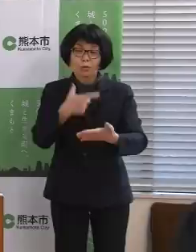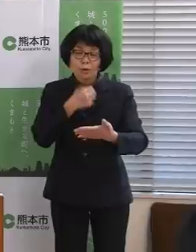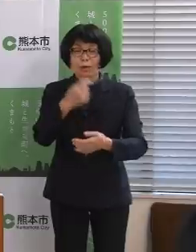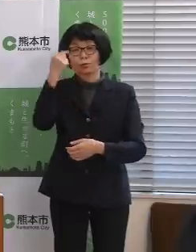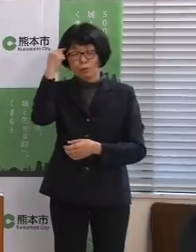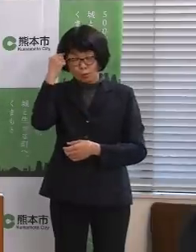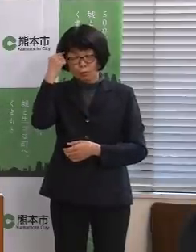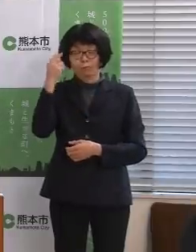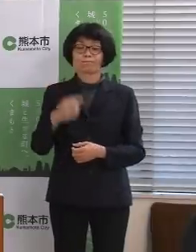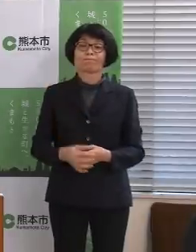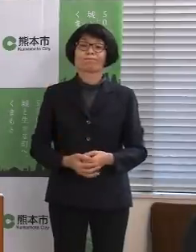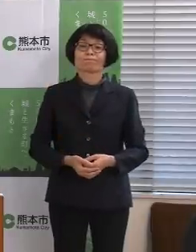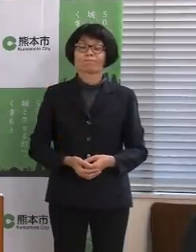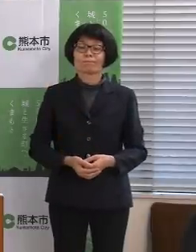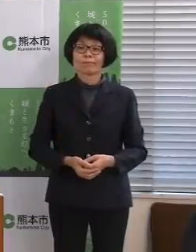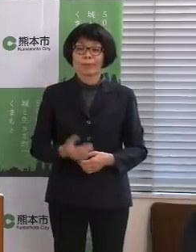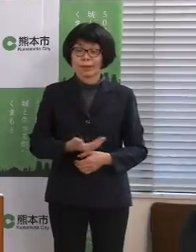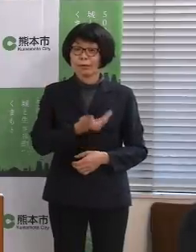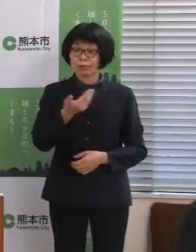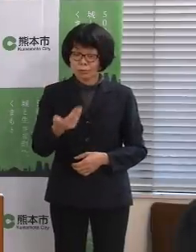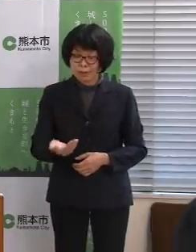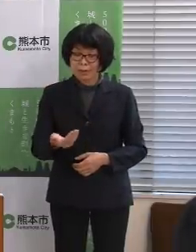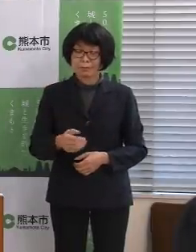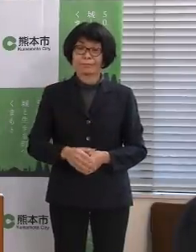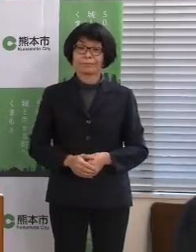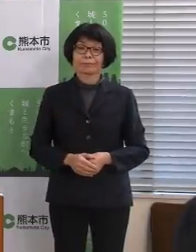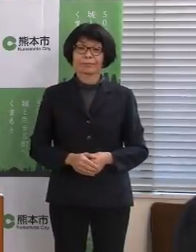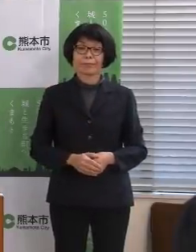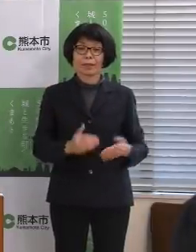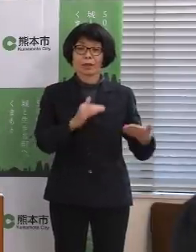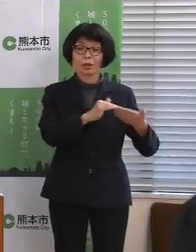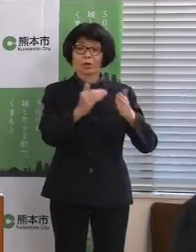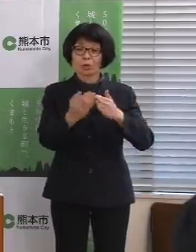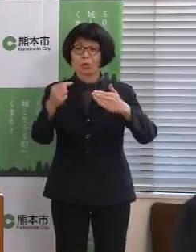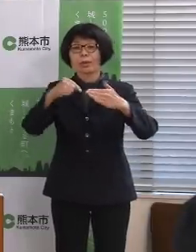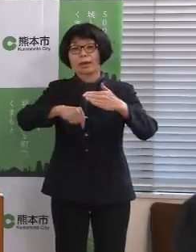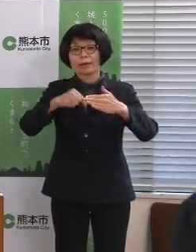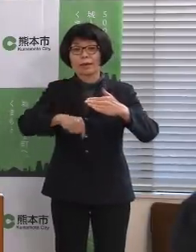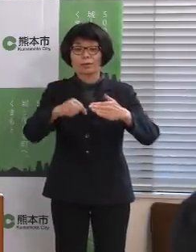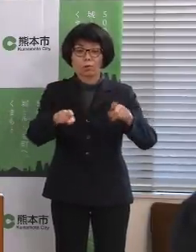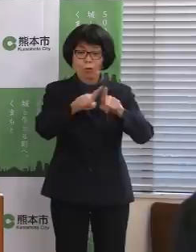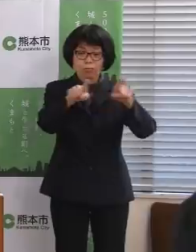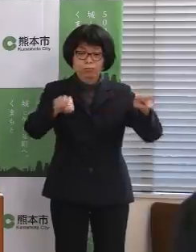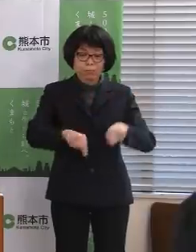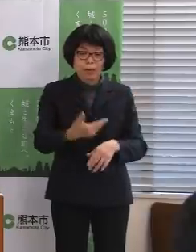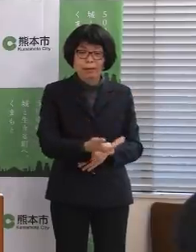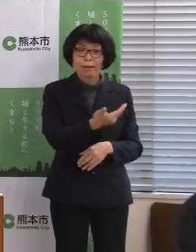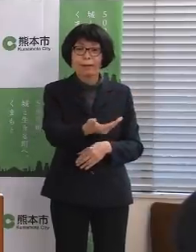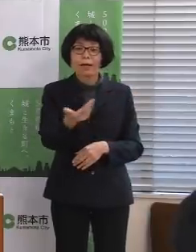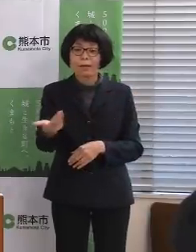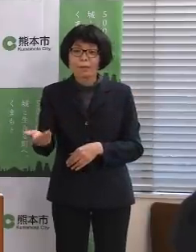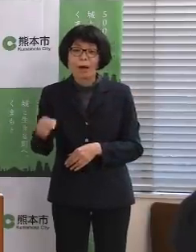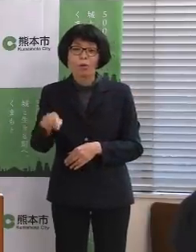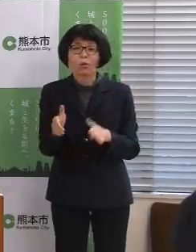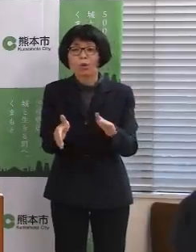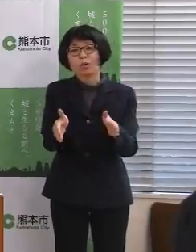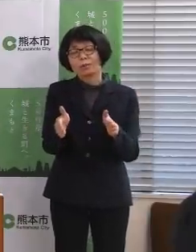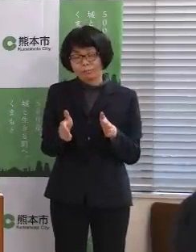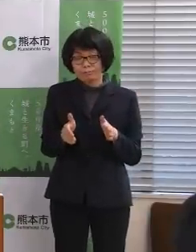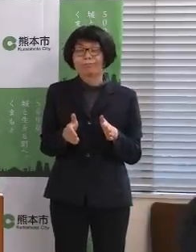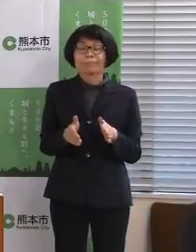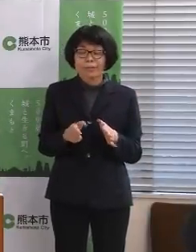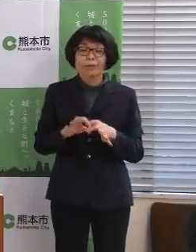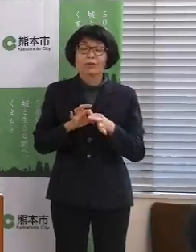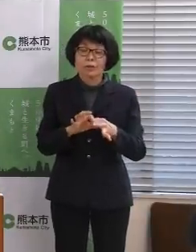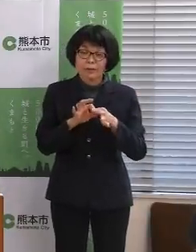。次に町内回覧板の自粛についてご報告をいたします。新型